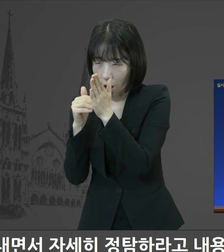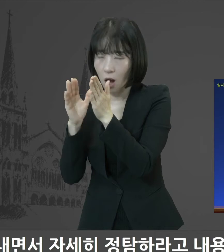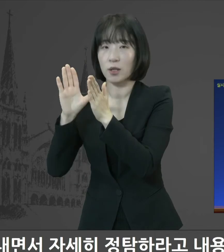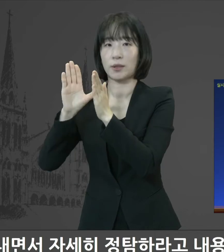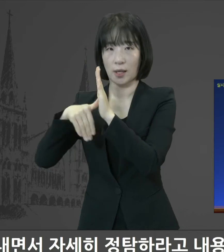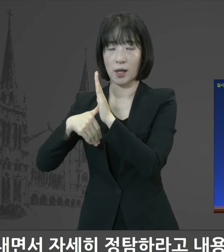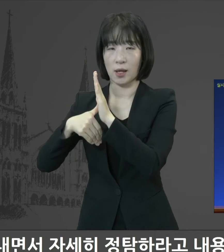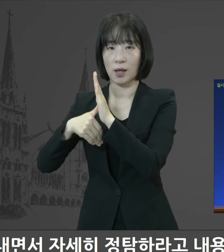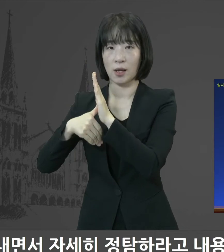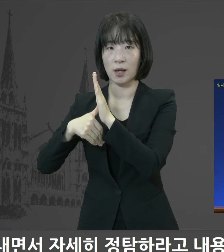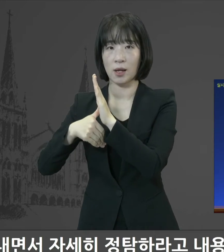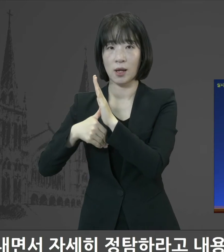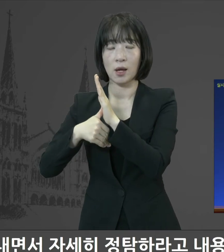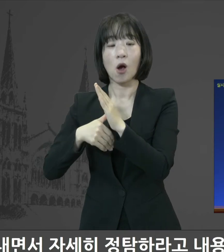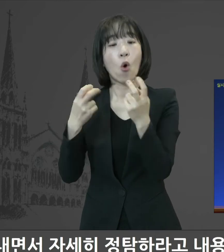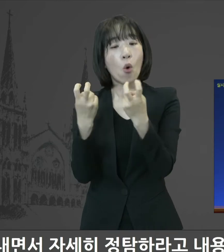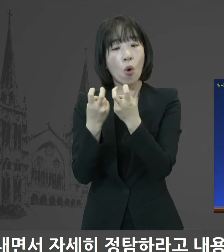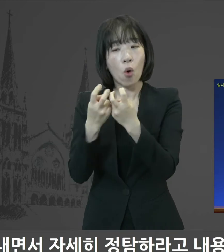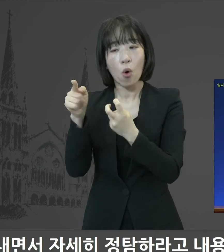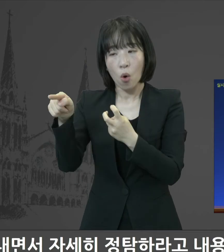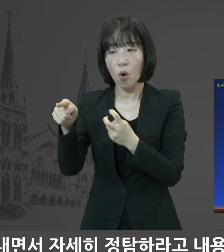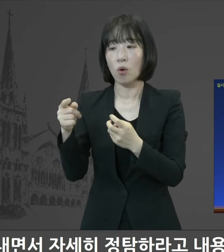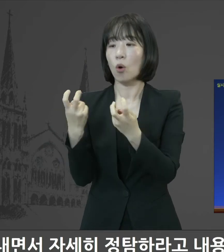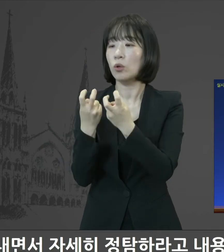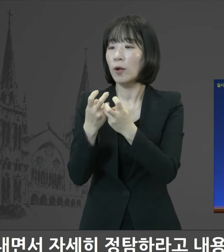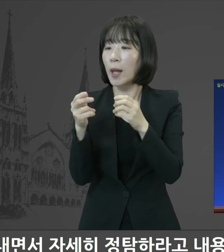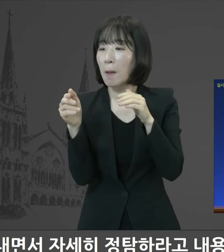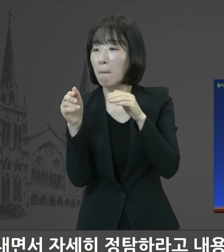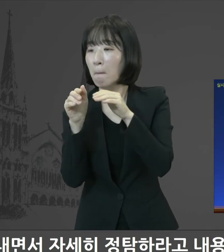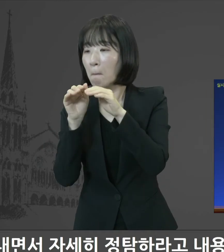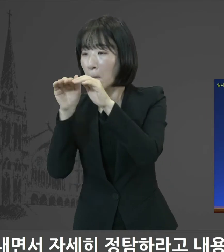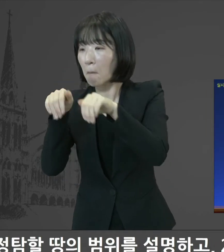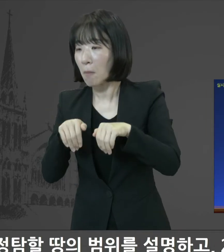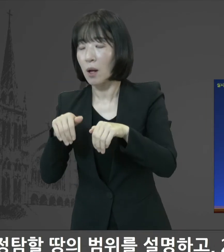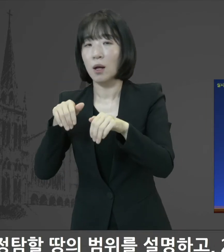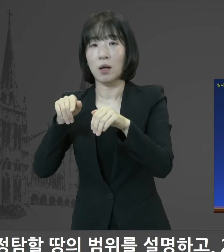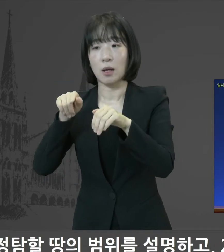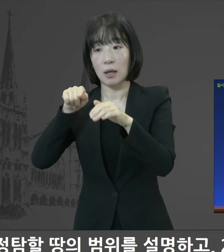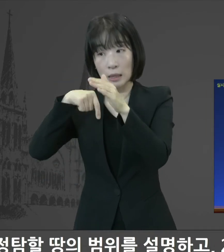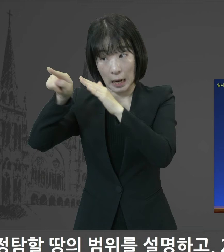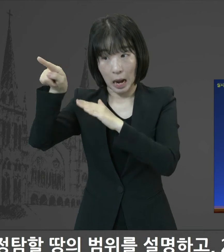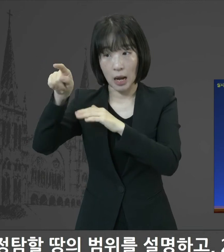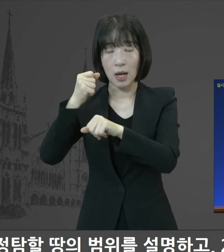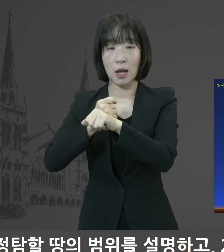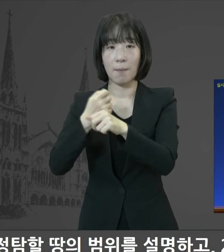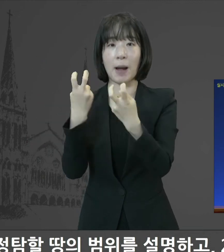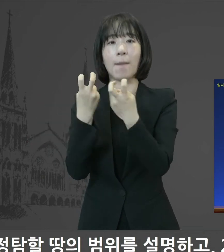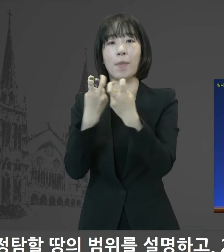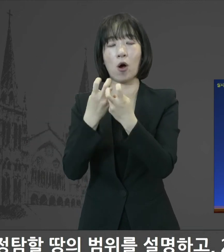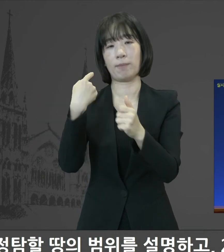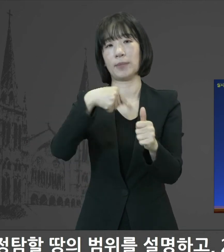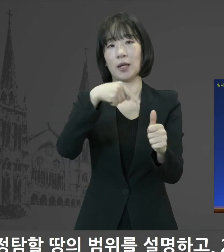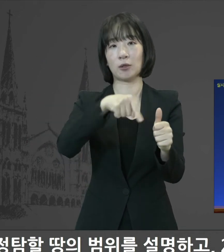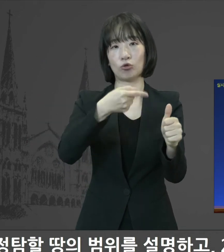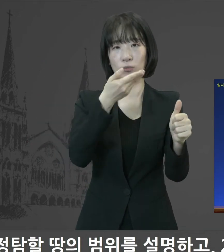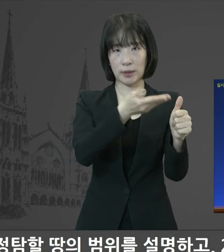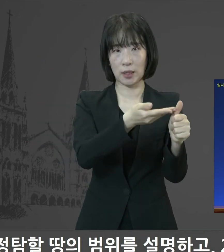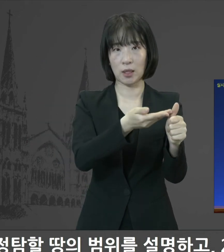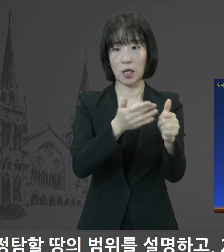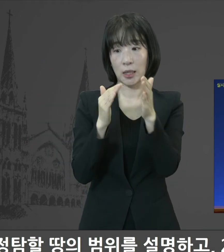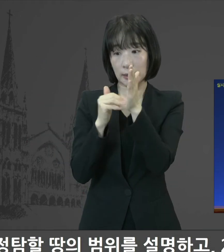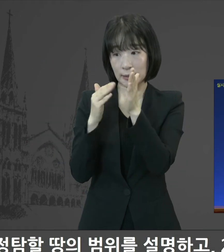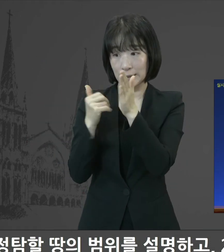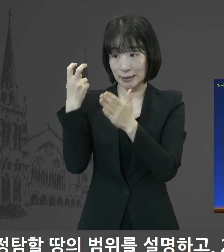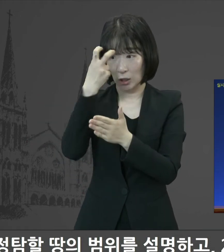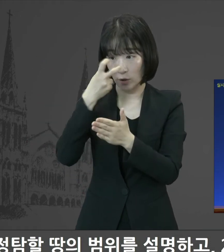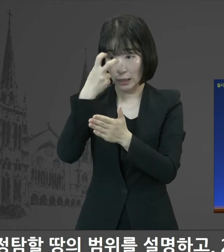설명하고 22절에 어떻게 그 땅에 접근하라는 것까지 상세히 가르쳐 줍니다. 21절 정탐할 땅의 이